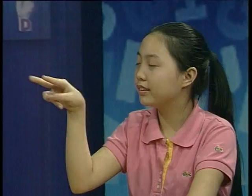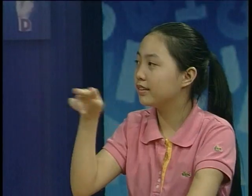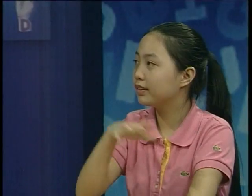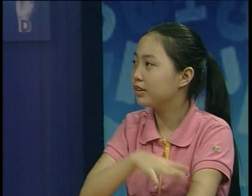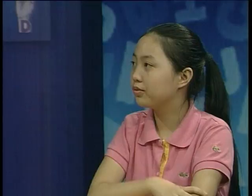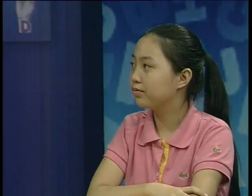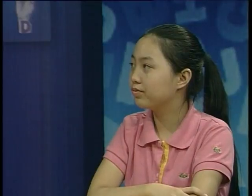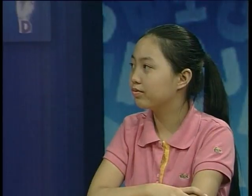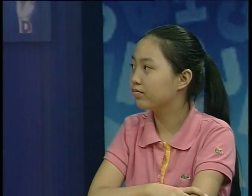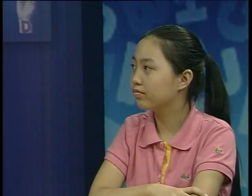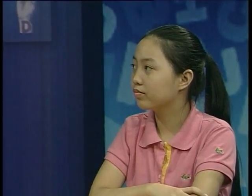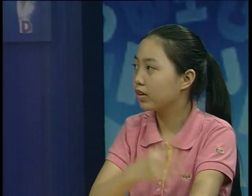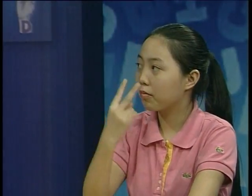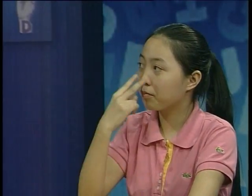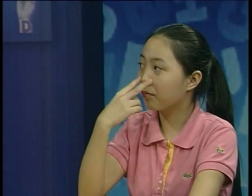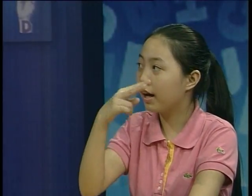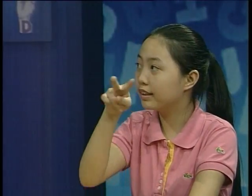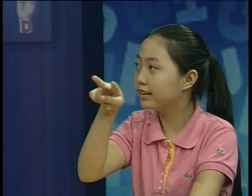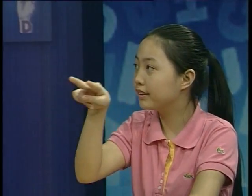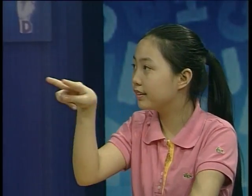cổ tay ra ngoài Lòng bàn tay hướng ra ngoài Di chuyển tay sang trái